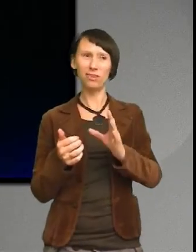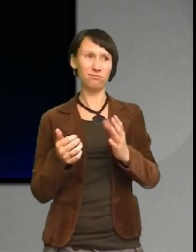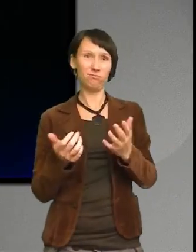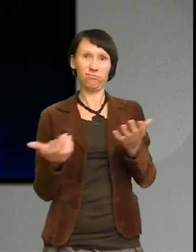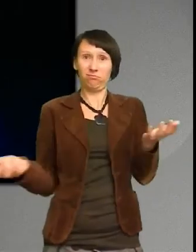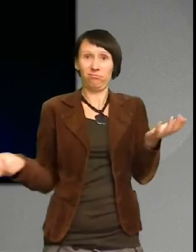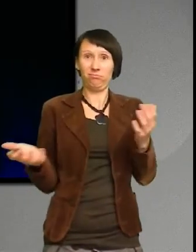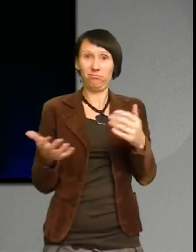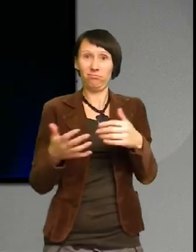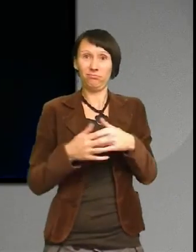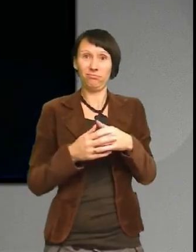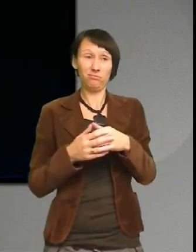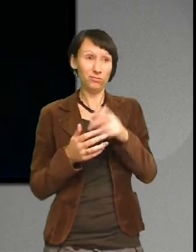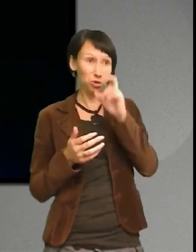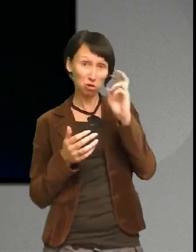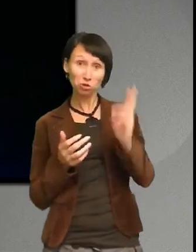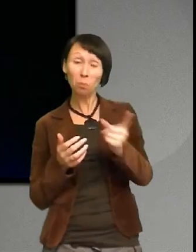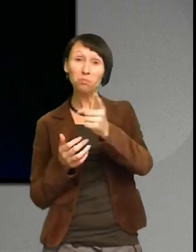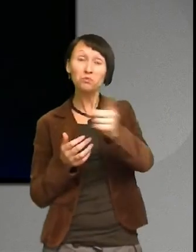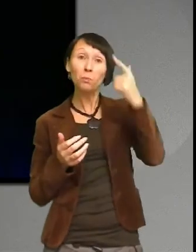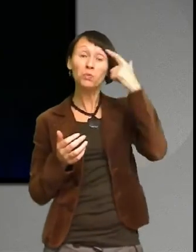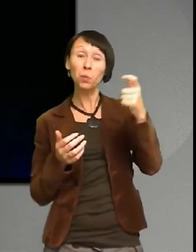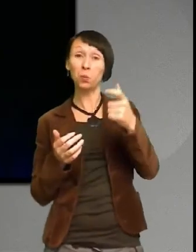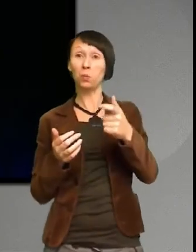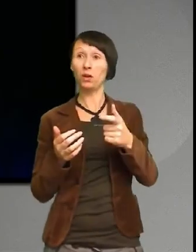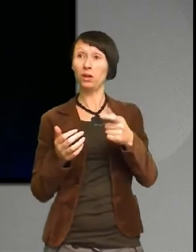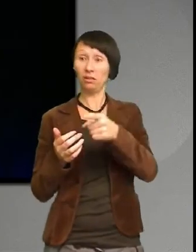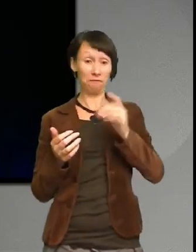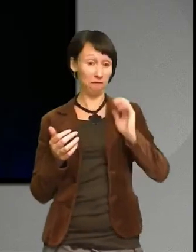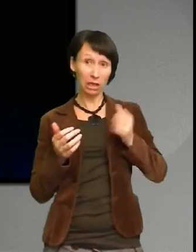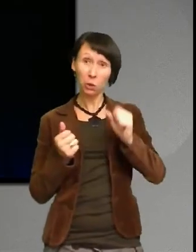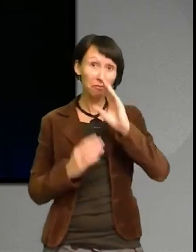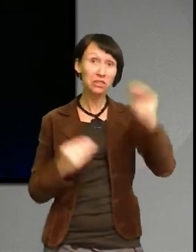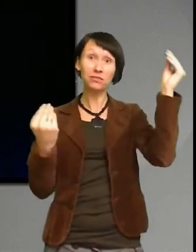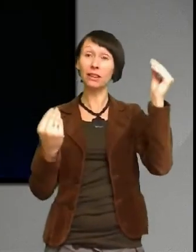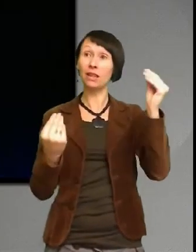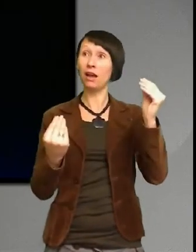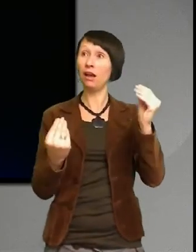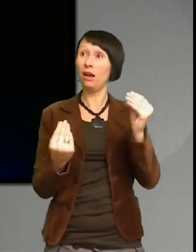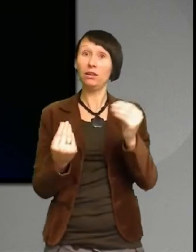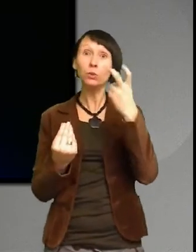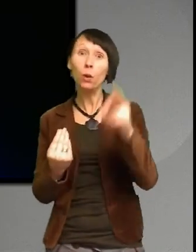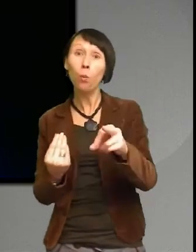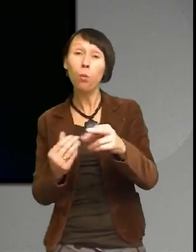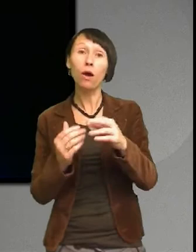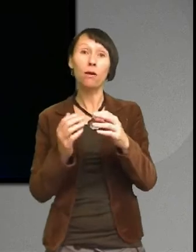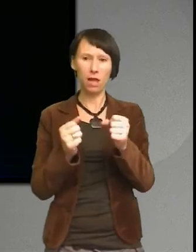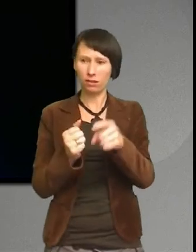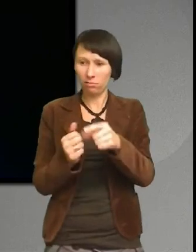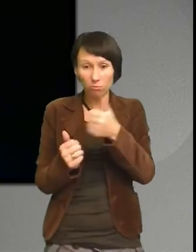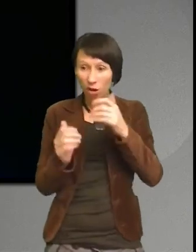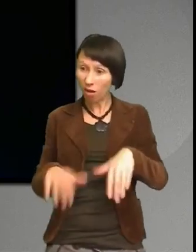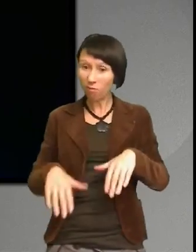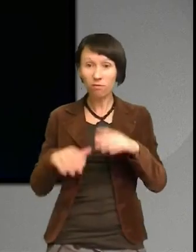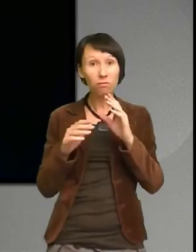de betyder sig som om hon hade varit borta i 20 år. Fastän hon bara hade varit borta i någon